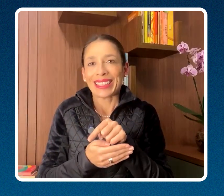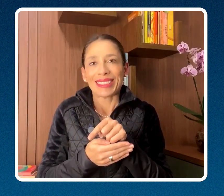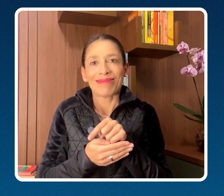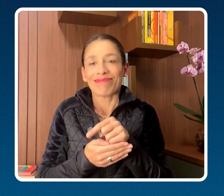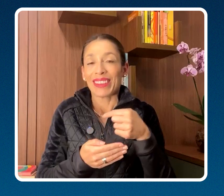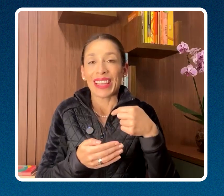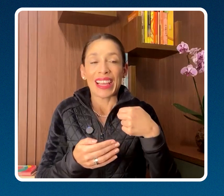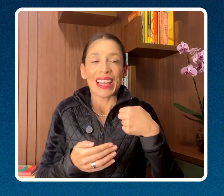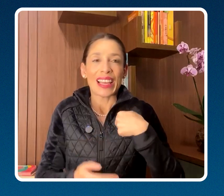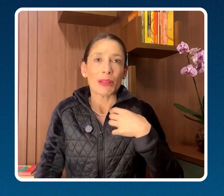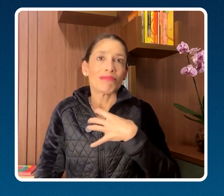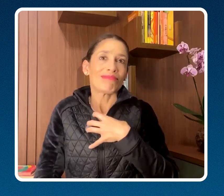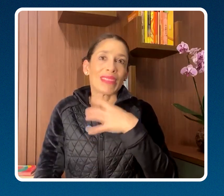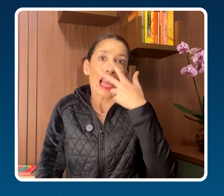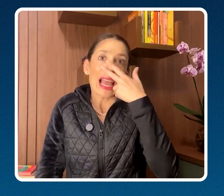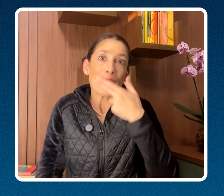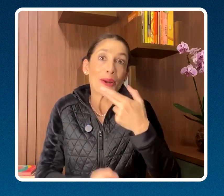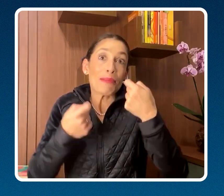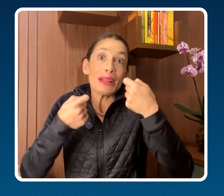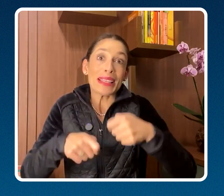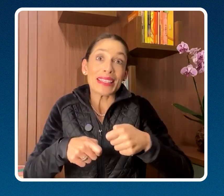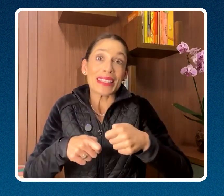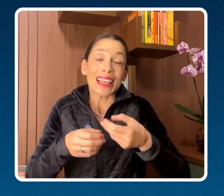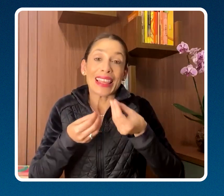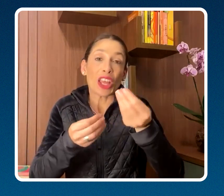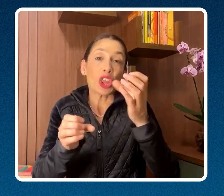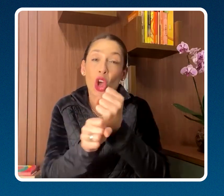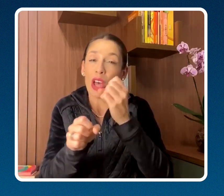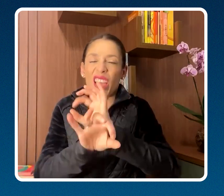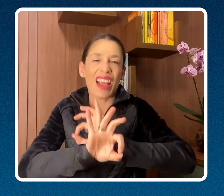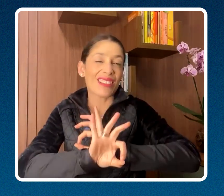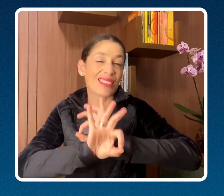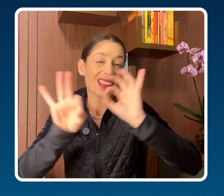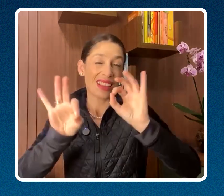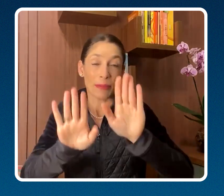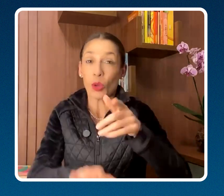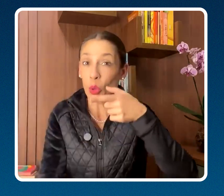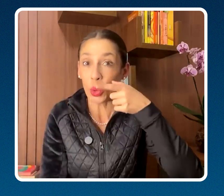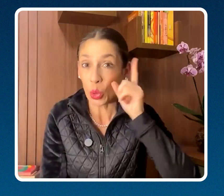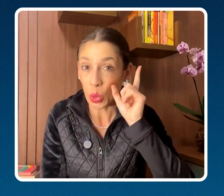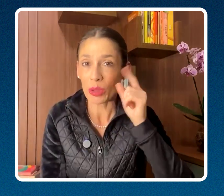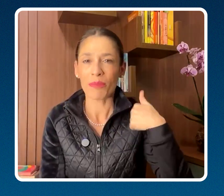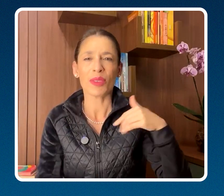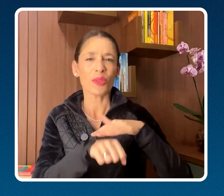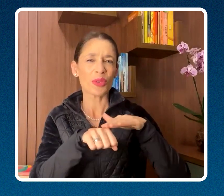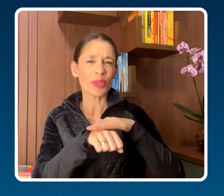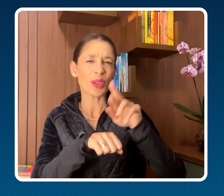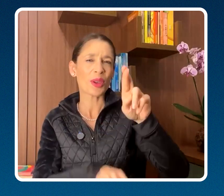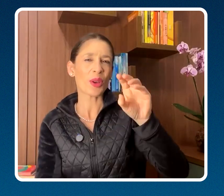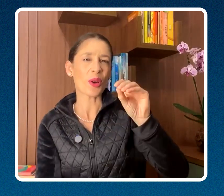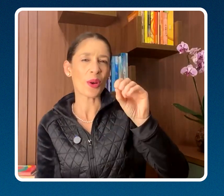eu acho que eu teria que dar a nota da excelência. Inclusive, ontem, eu estava conversando, acho que com a